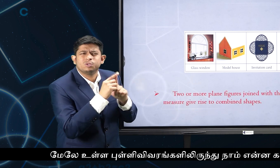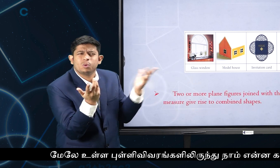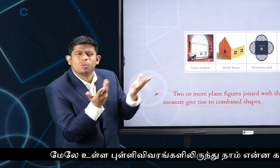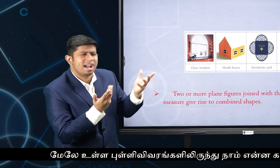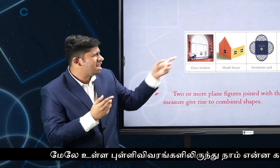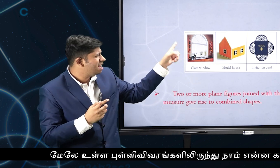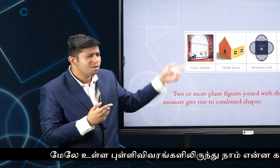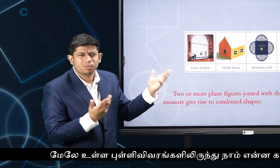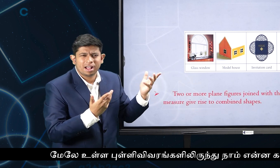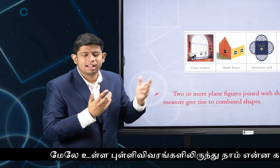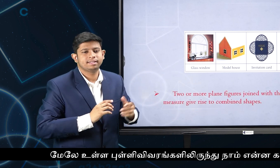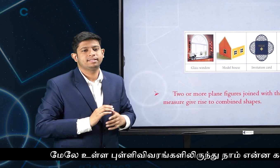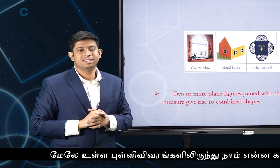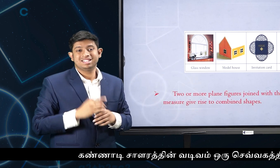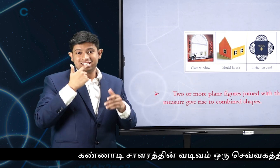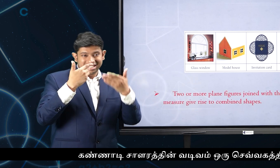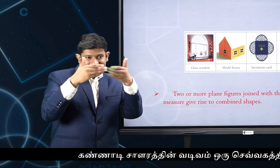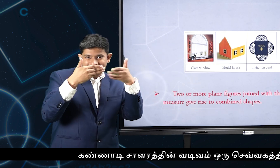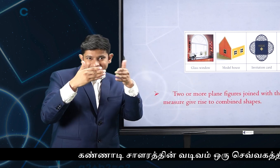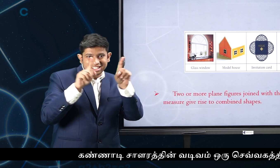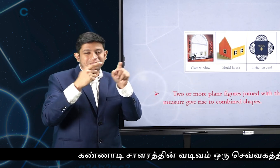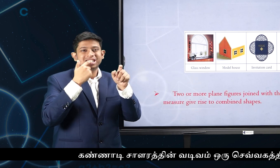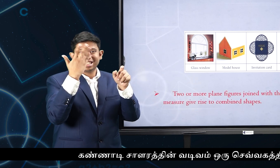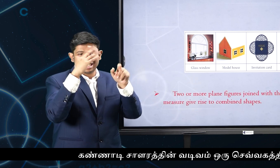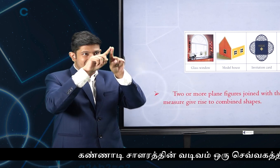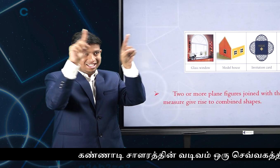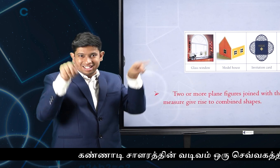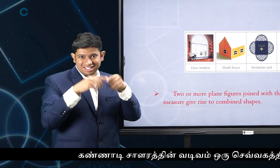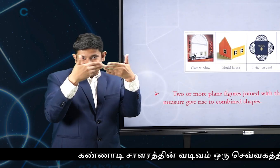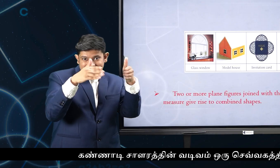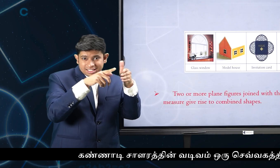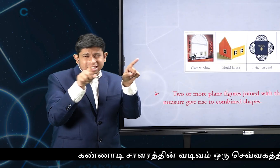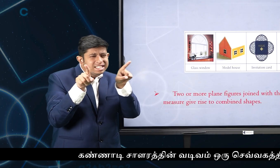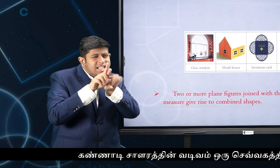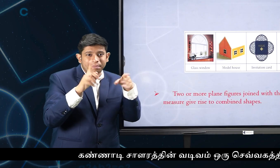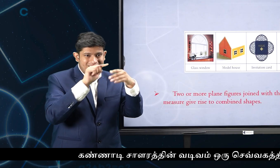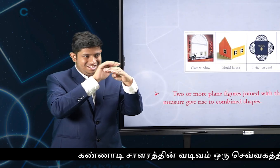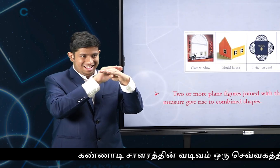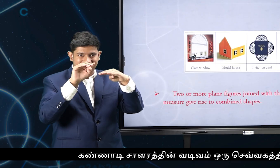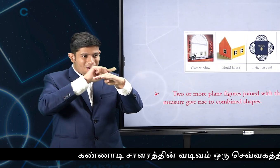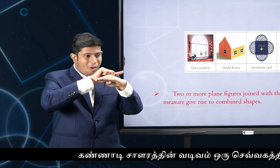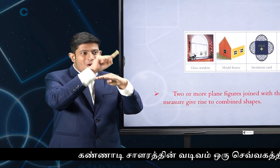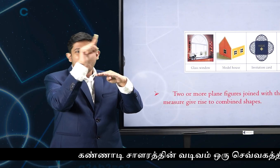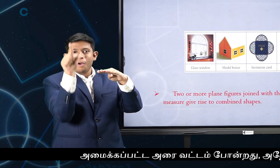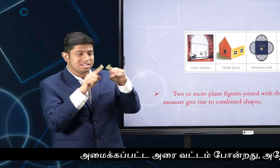என்ன கவனிக்கிறோம்? கண்ணாடி சாளரத்தில் இருந்து வடிவம் ஒன்று செவ்வகத்தில் மேல்